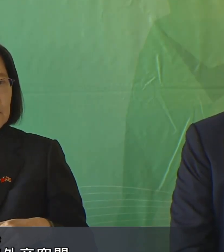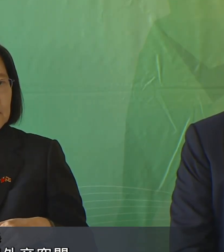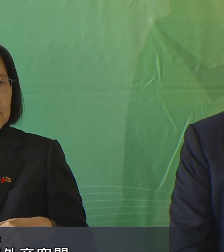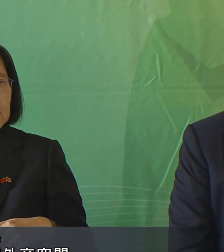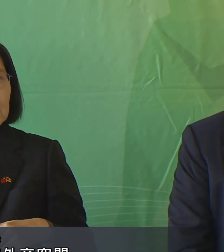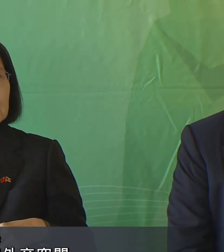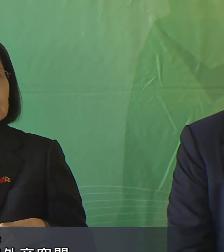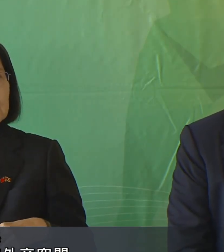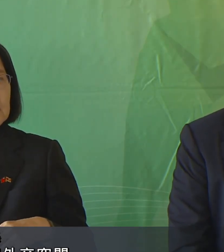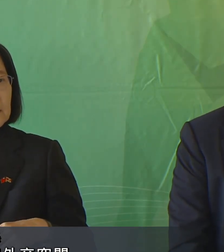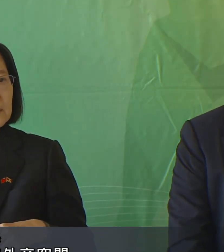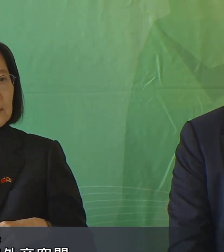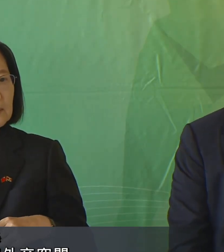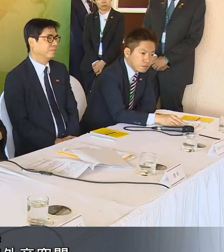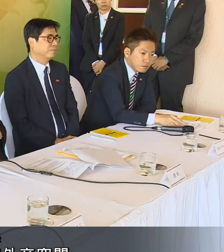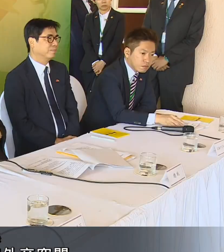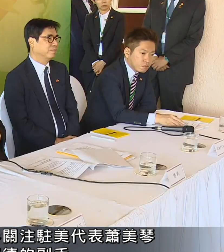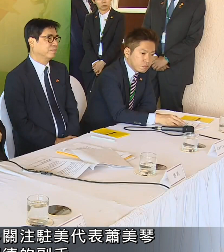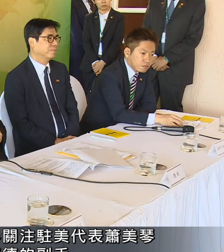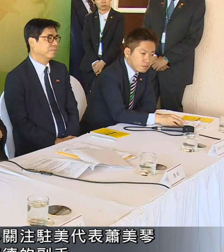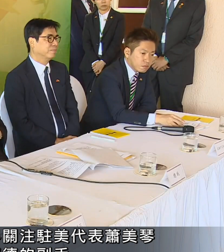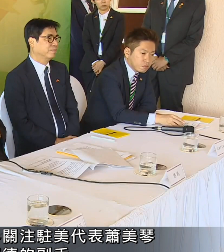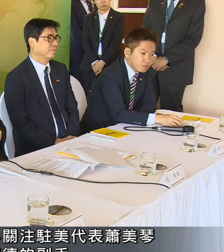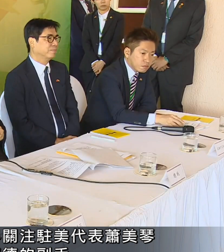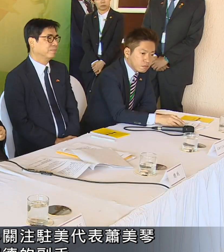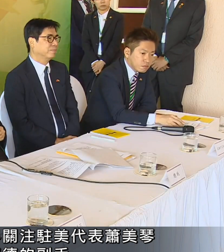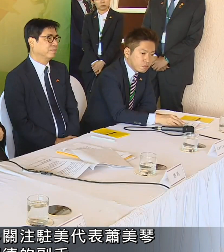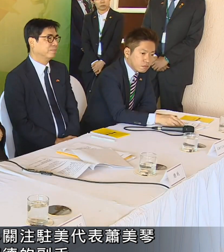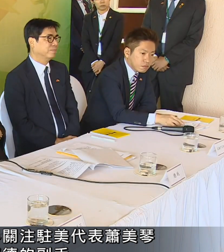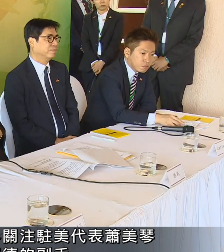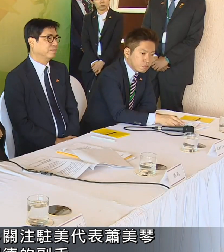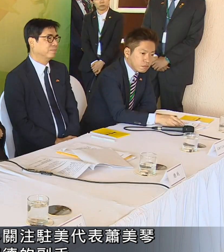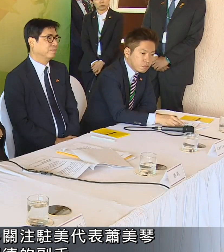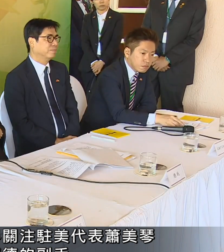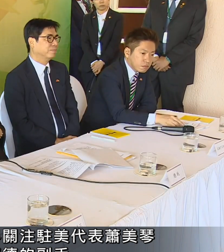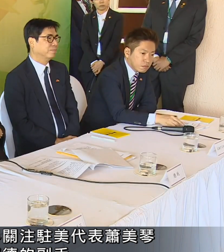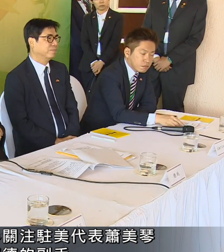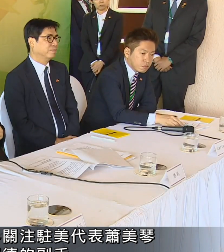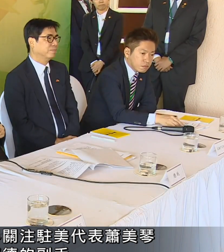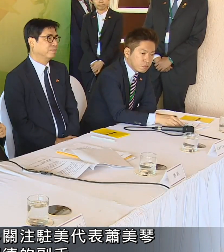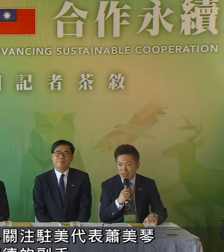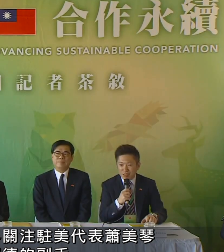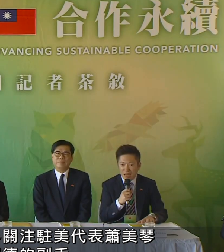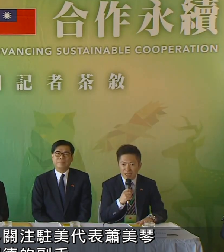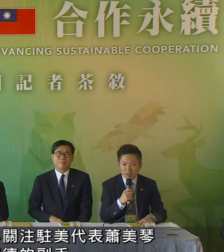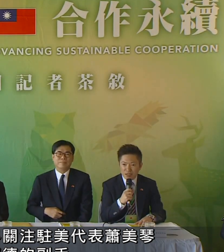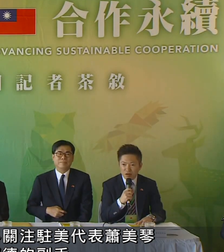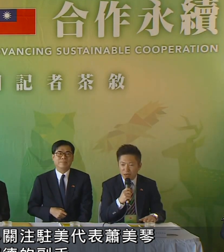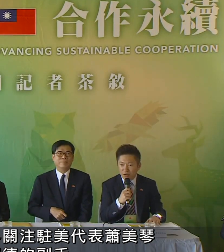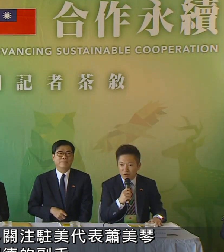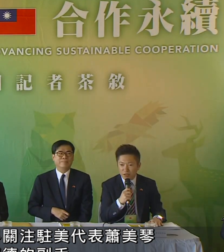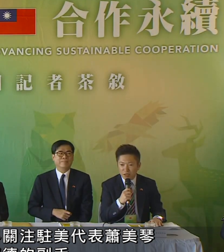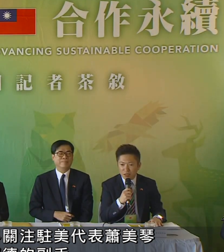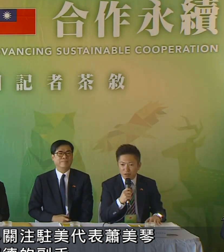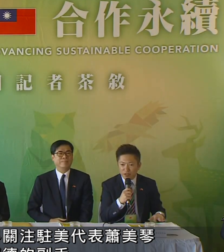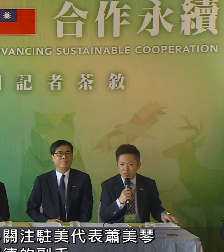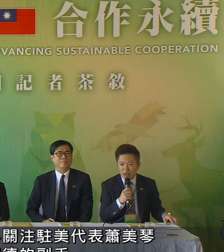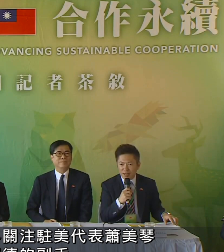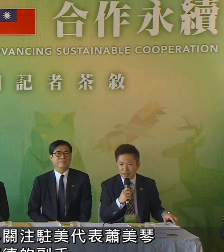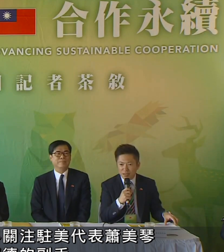总统奠定外交空间。尤其国内大选，外界关注驻美代表萧美琴是否为民进党赖清德的副手，蔡总